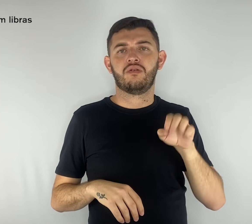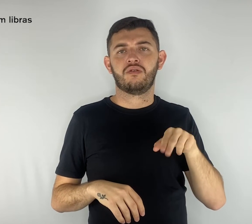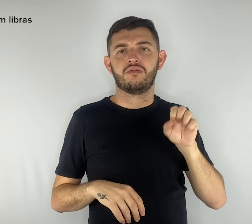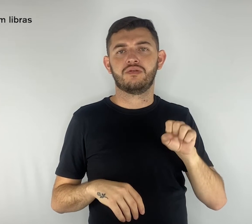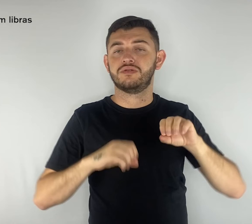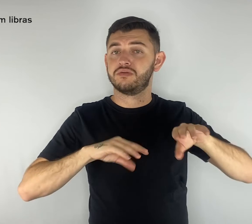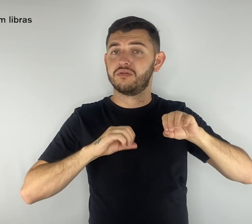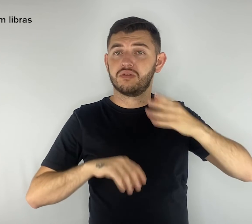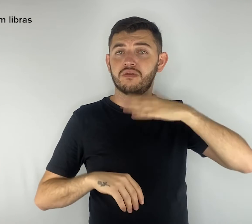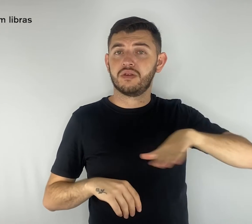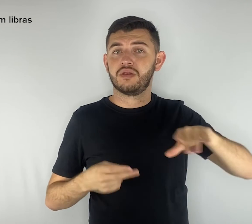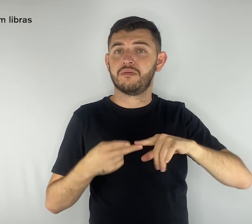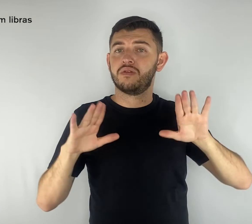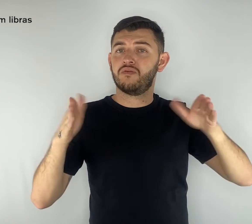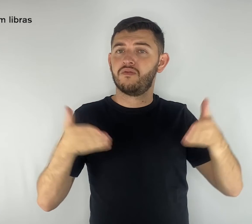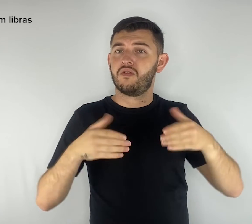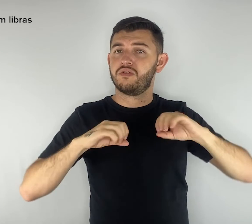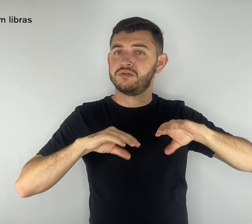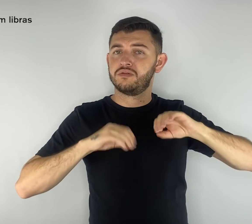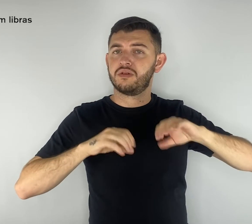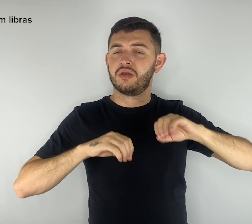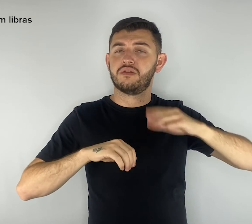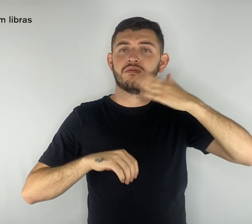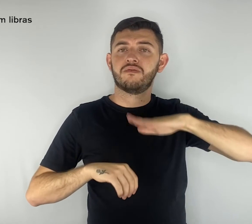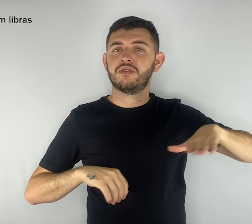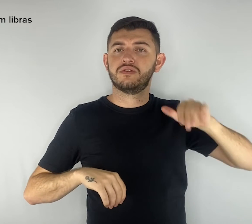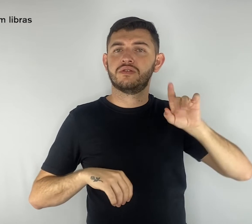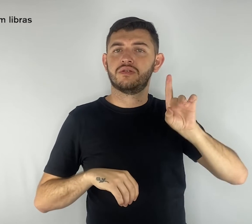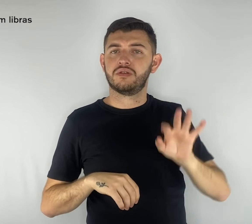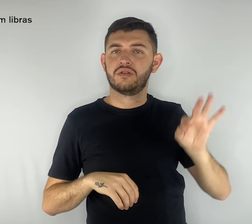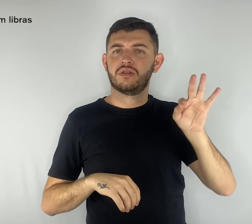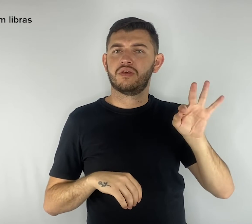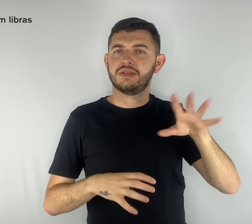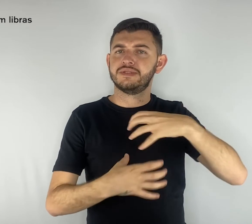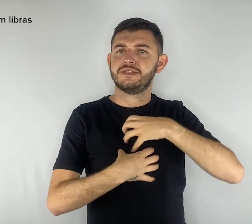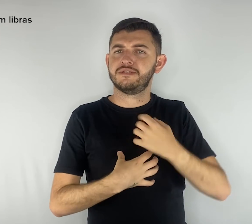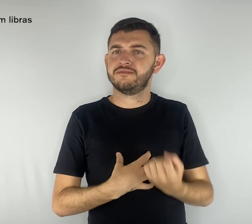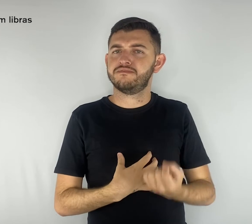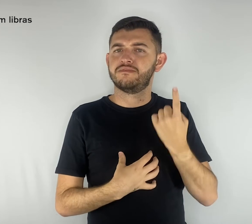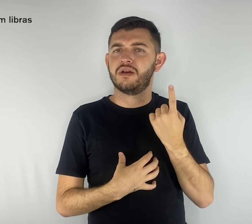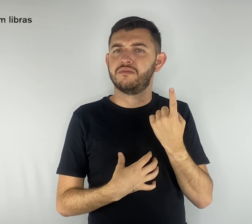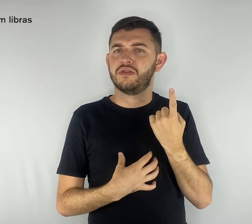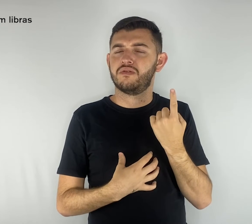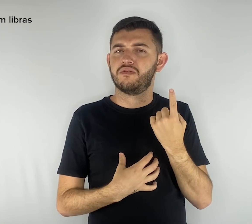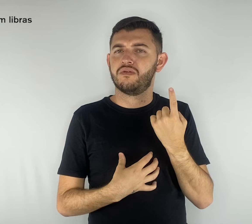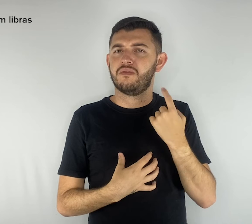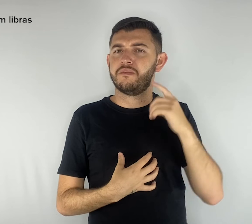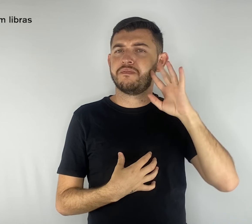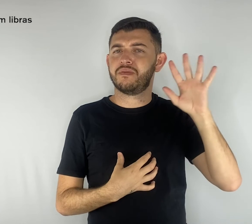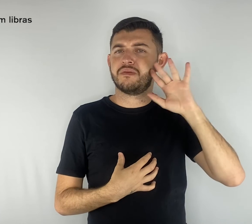e do Fórum de Educação Infantil do Distrito Federal, considera um absurdo apenas pensar